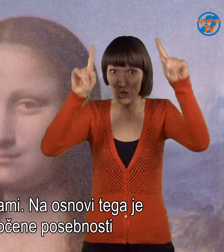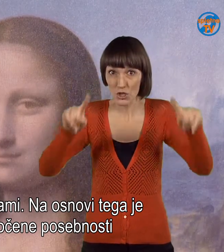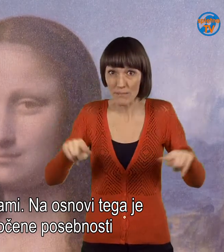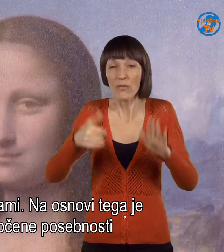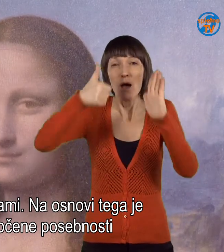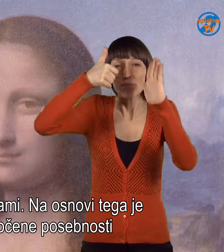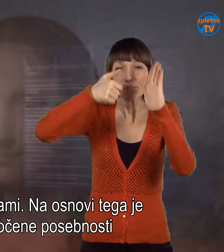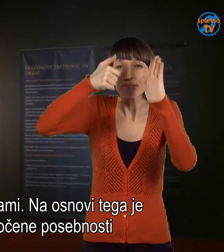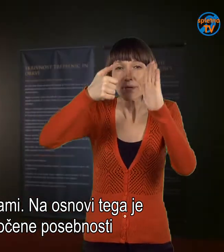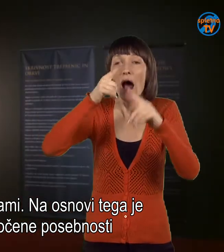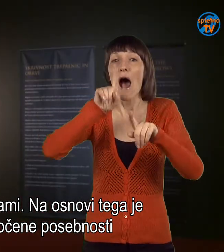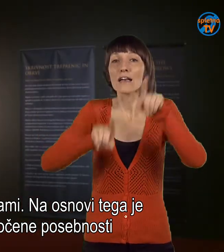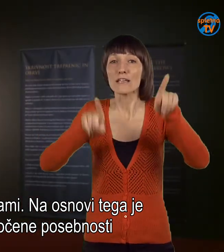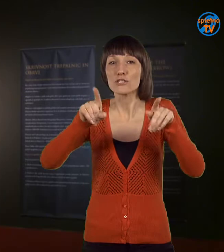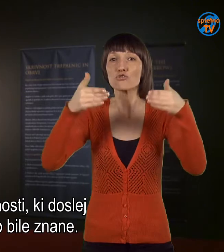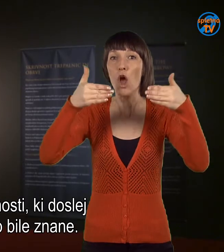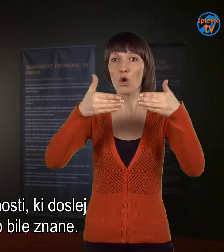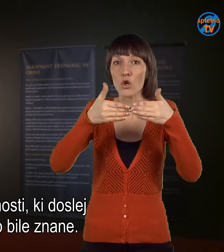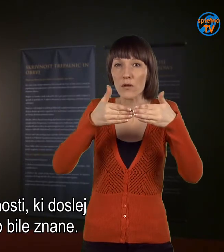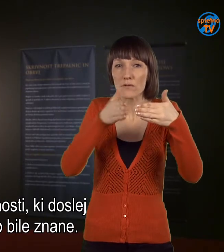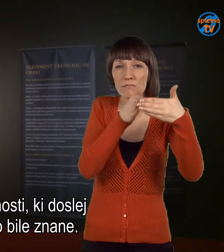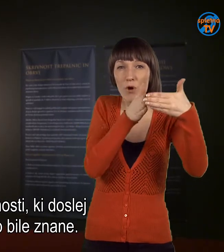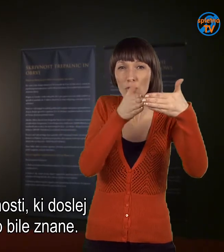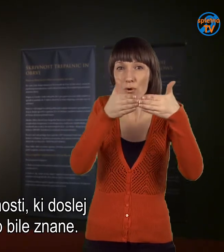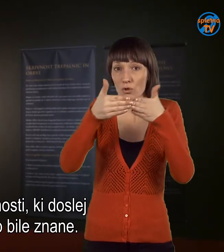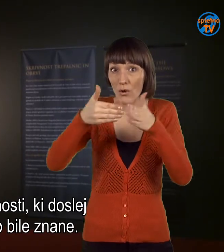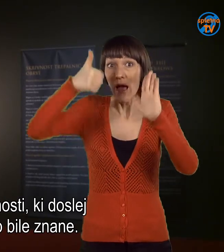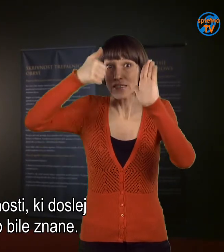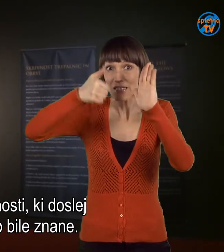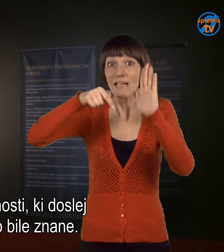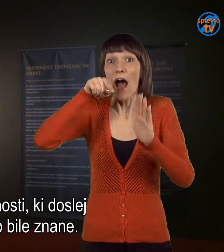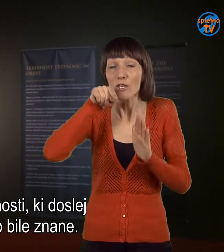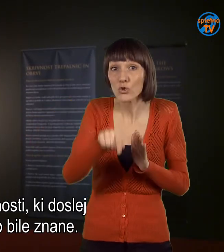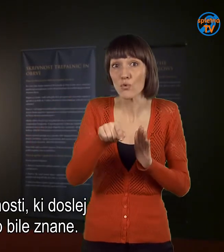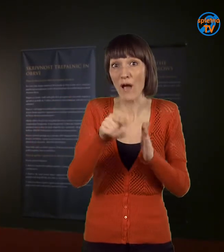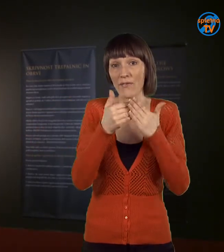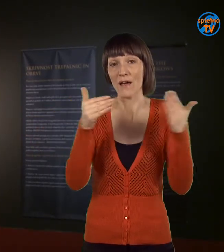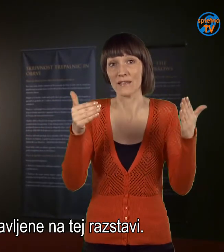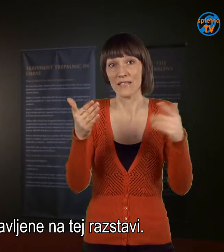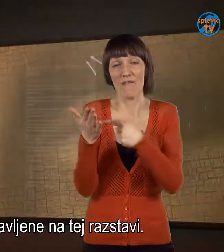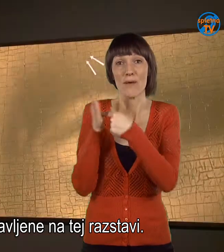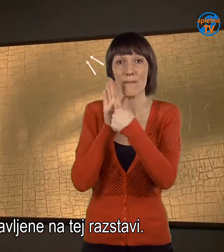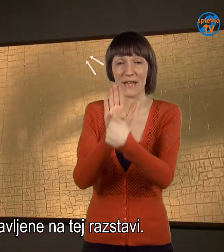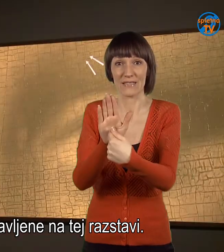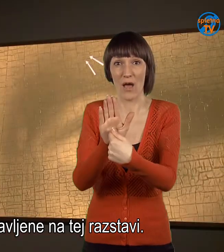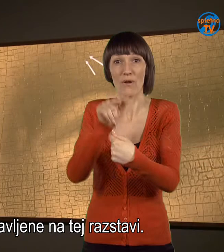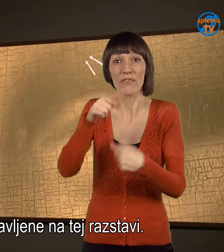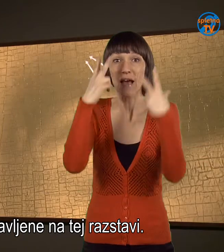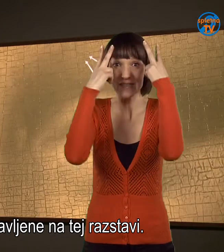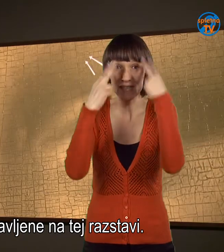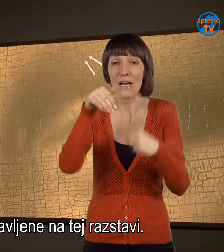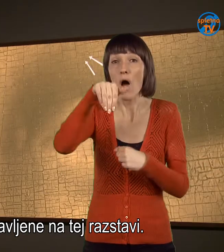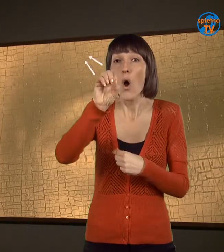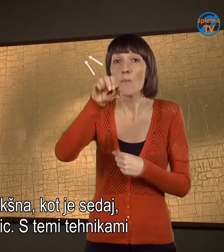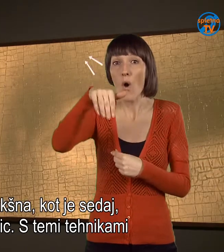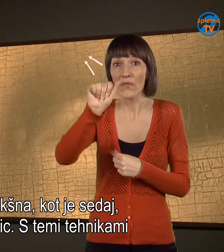posebnosti, določene skrivnosti, ki do zdaj še niso bile znane, in vse te so predstavljene na tej razstavi. In Mona Lisa